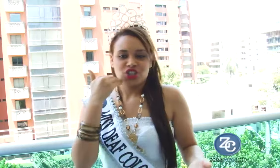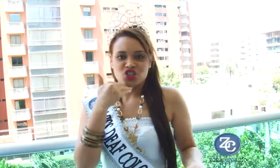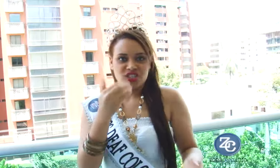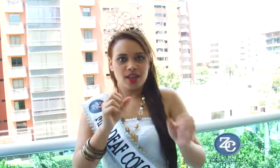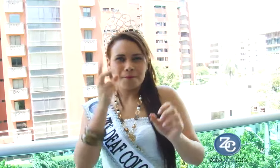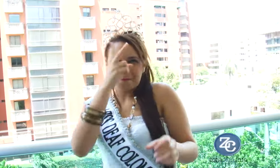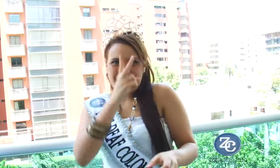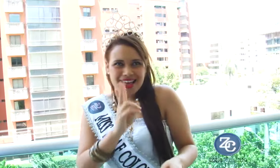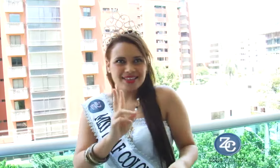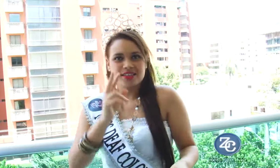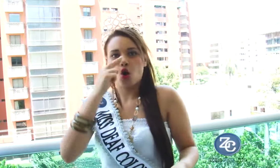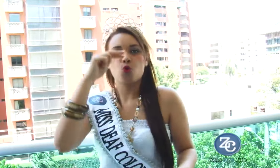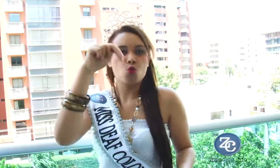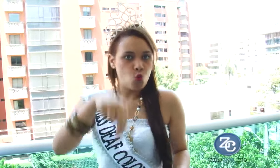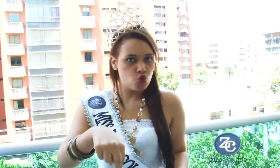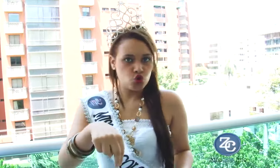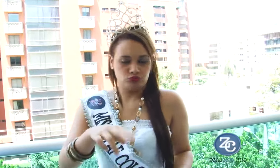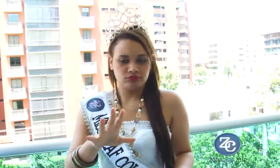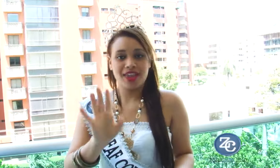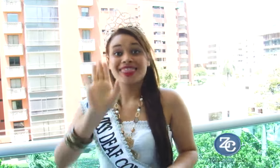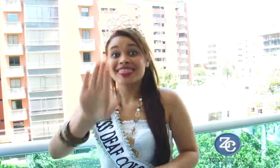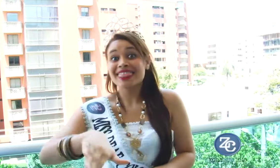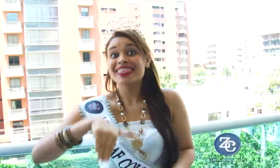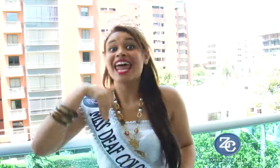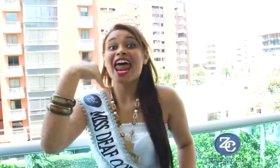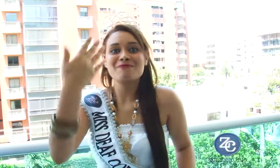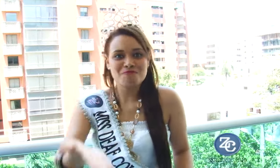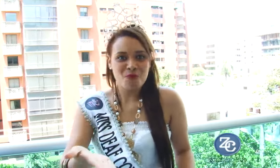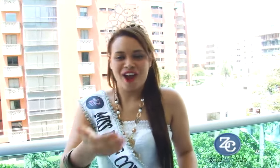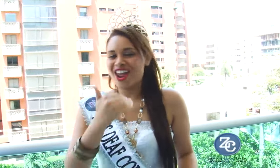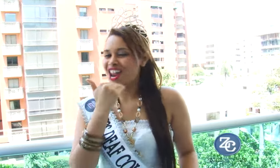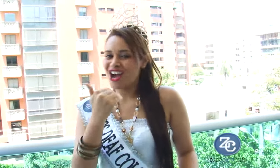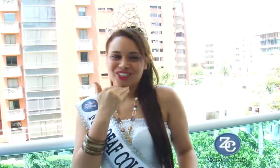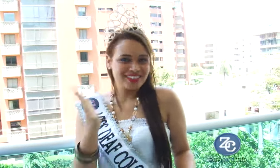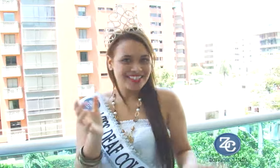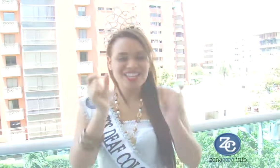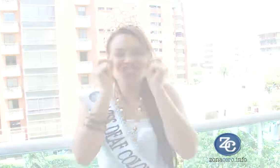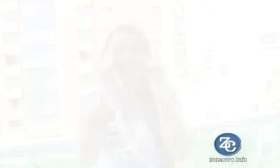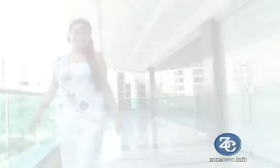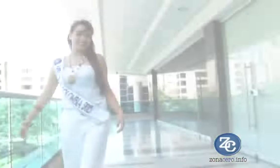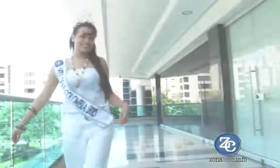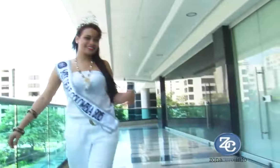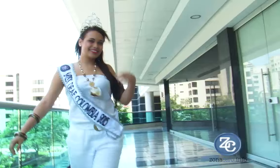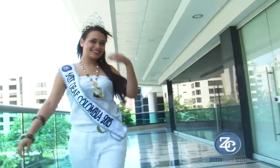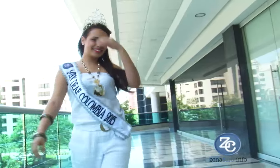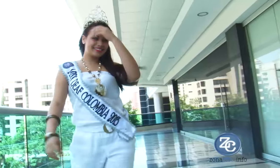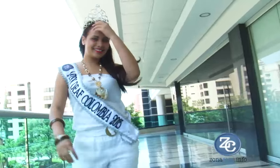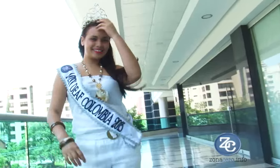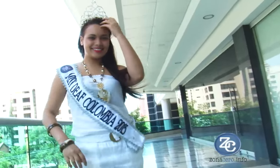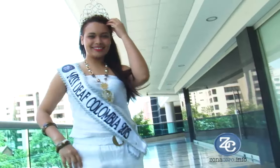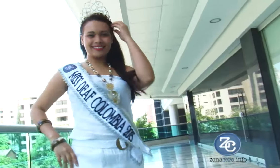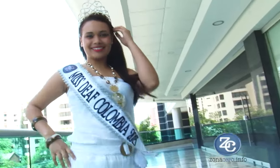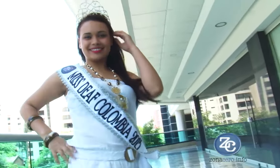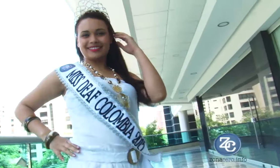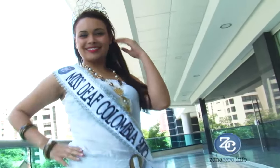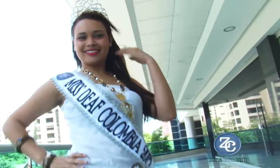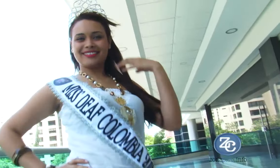a Panamá, parece que va a ser entre junio a mediados de junio. Y pues poco a poco me irán